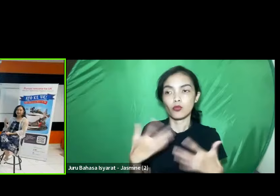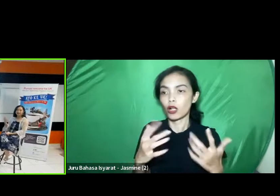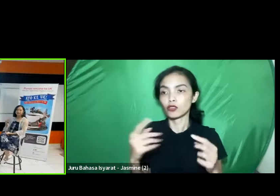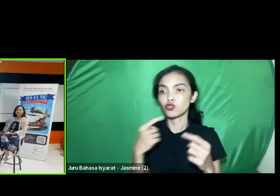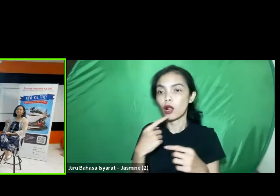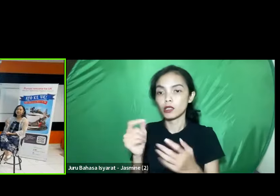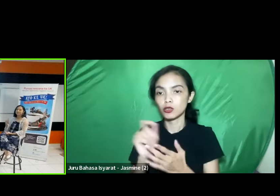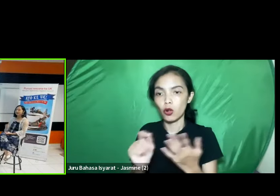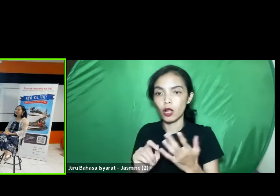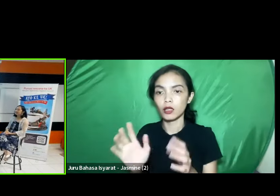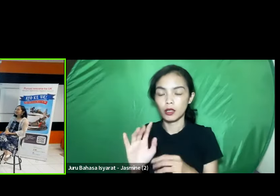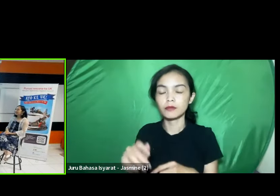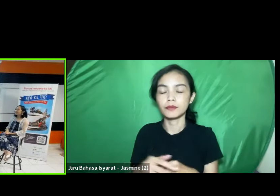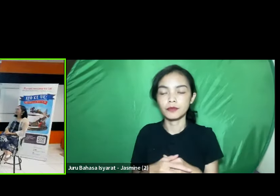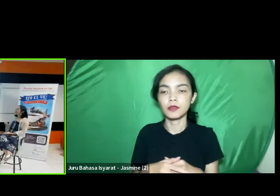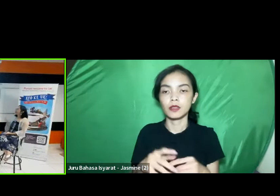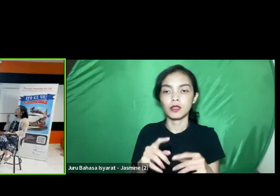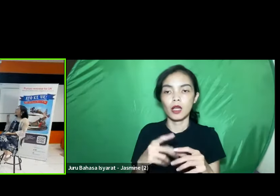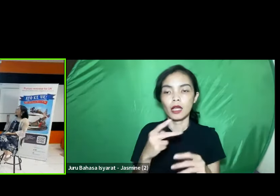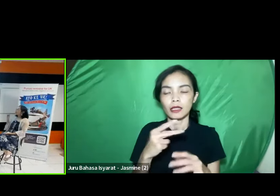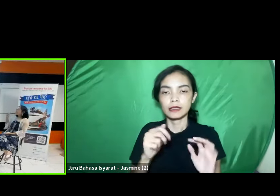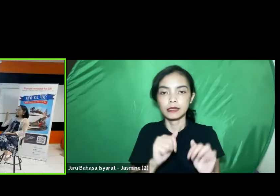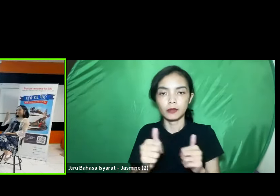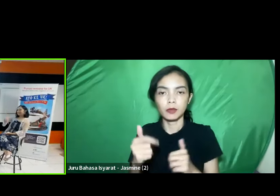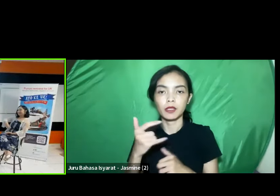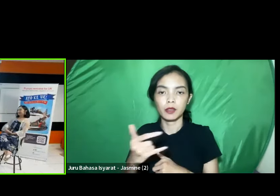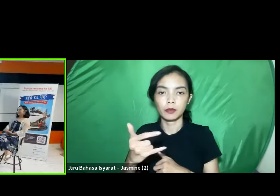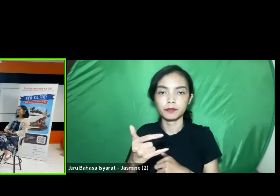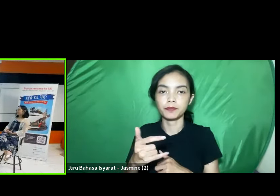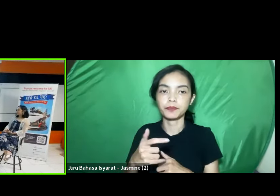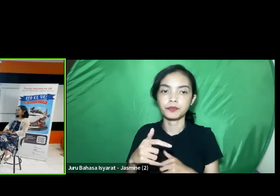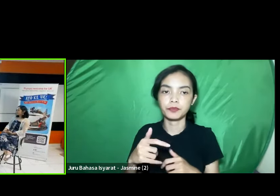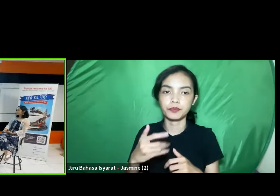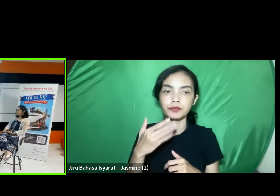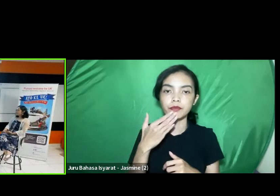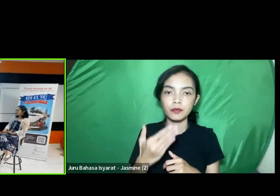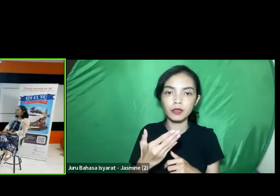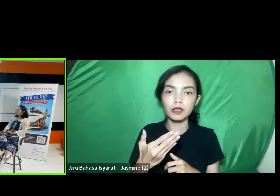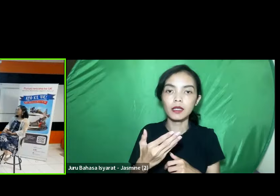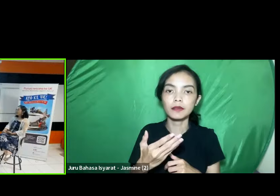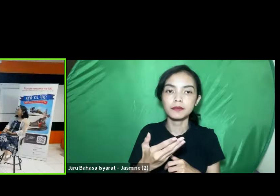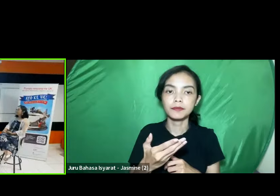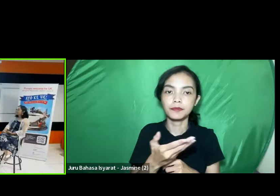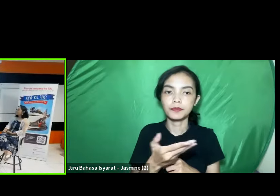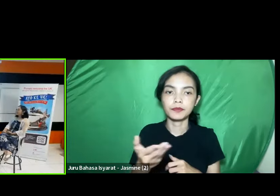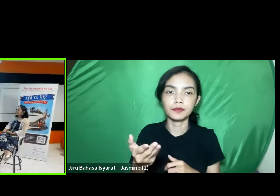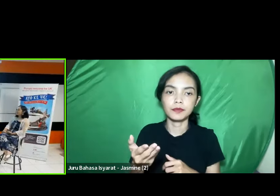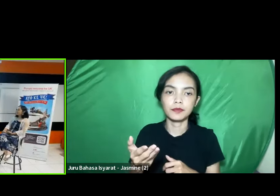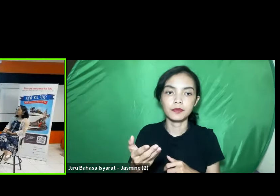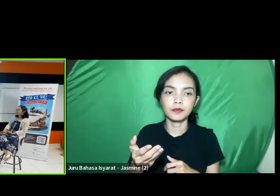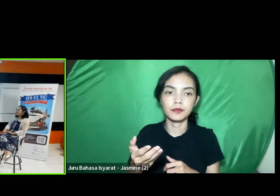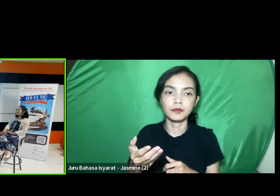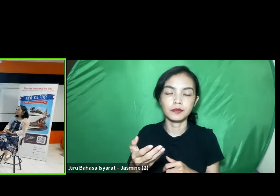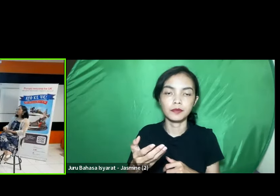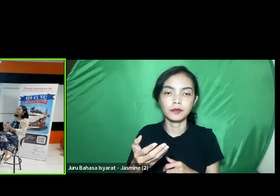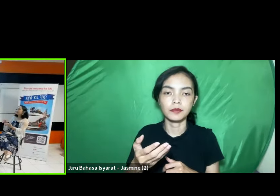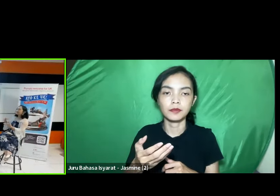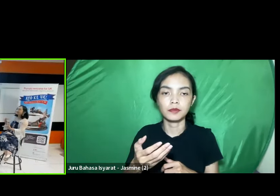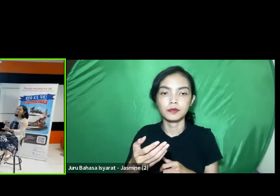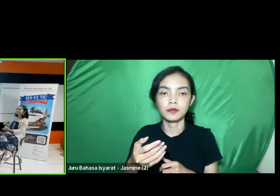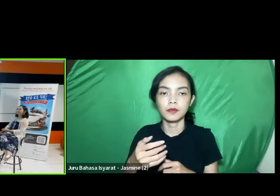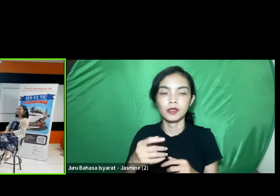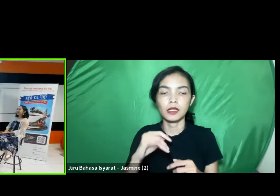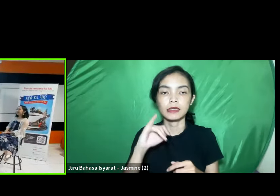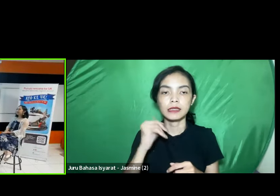e tetap dipersiapkan Nah aku mau nanya ni lagi sekarang ke teman-teman What are some common